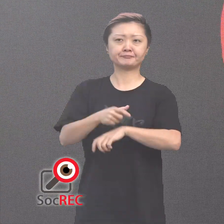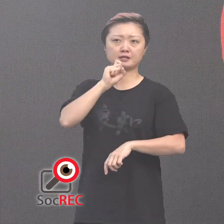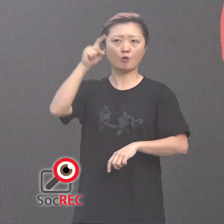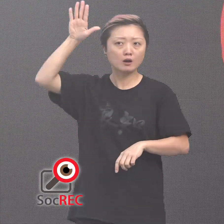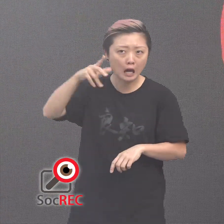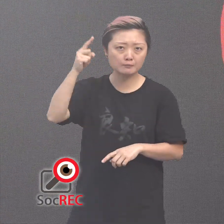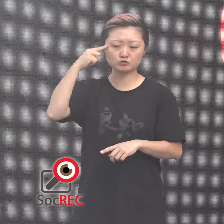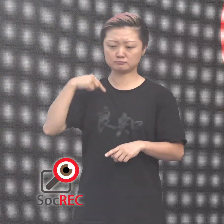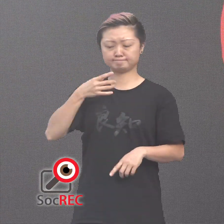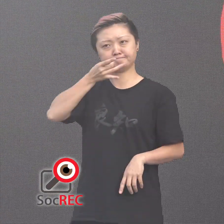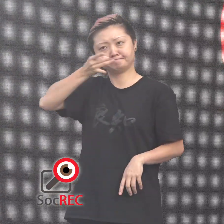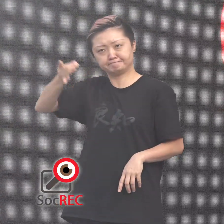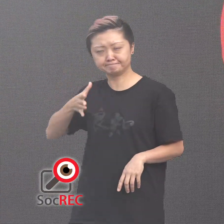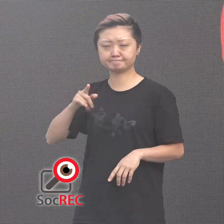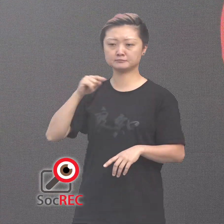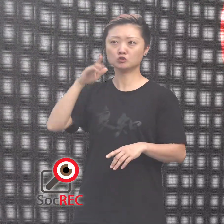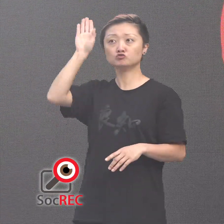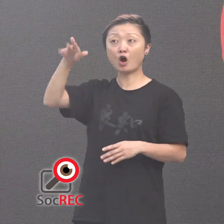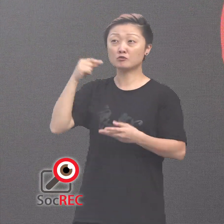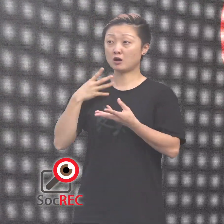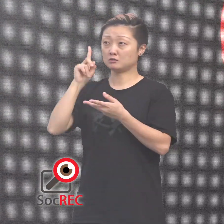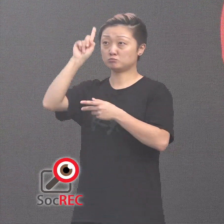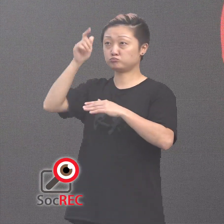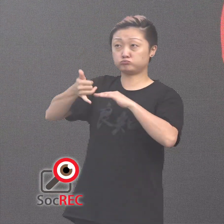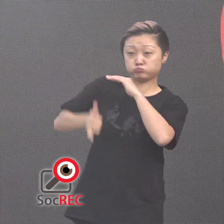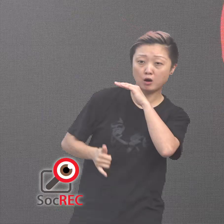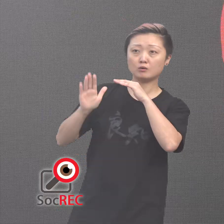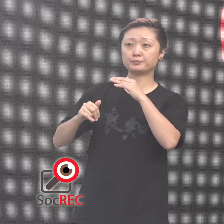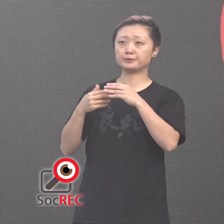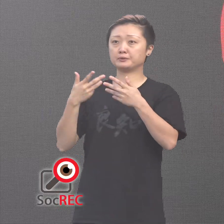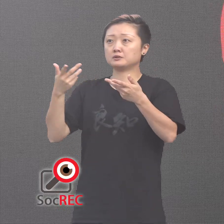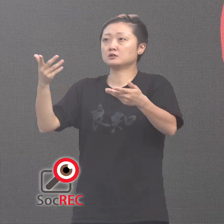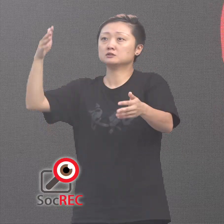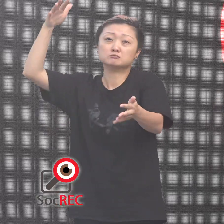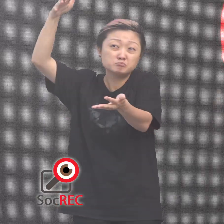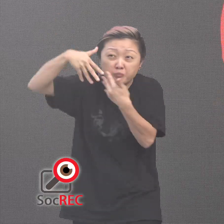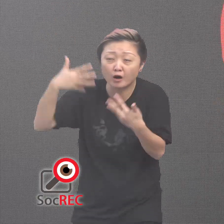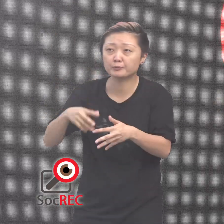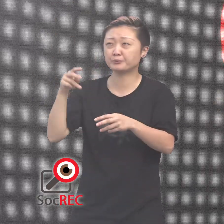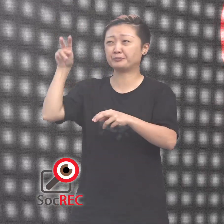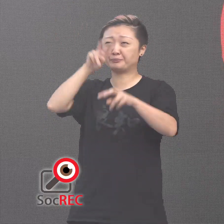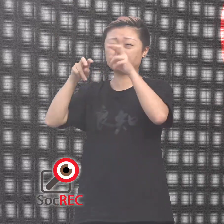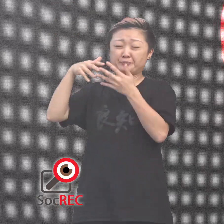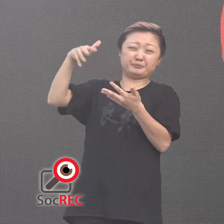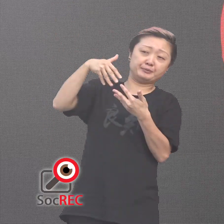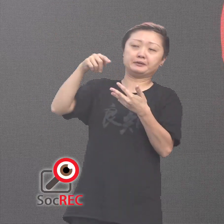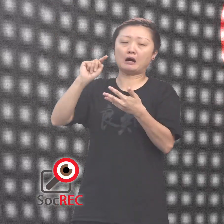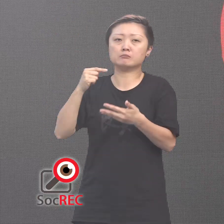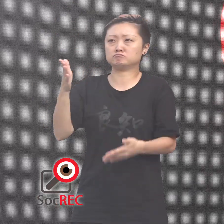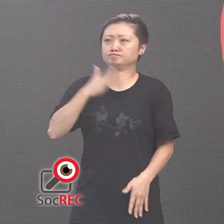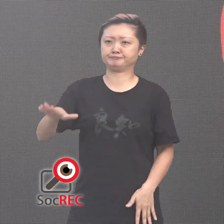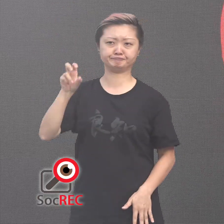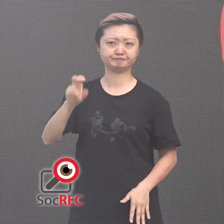愿意冒着被消失、被精神病、被关进黑牢的风险来这